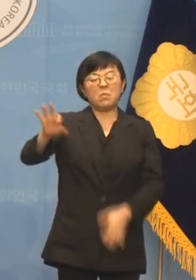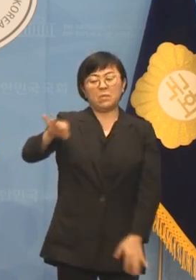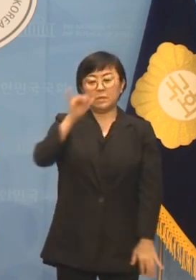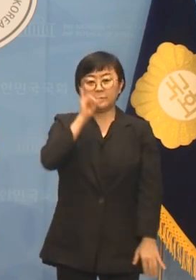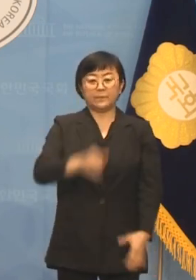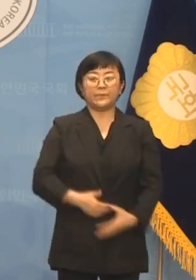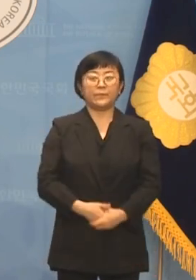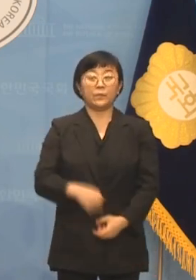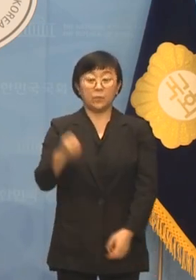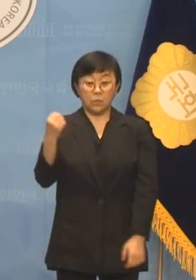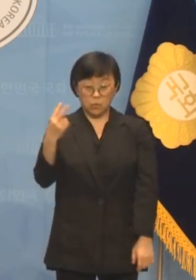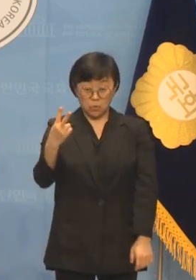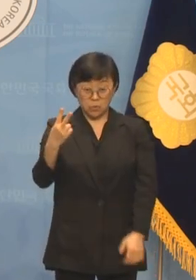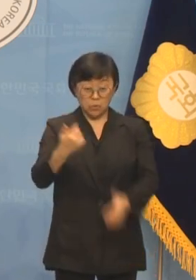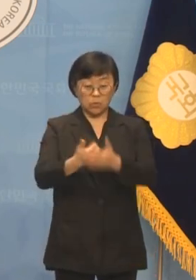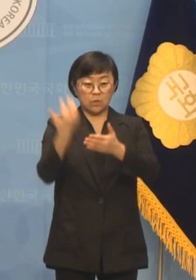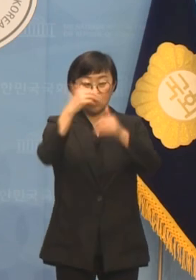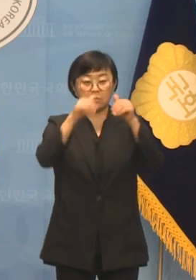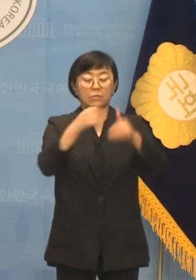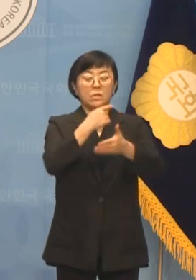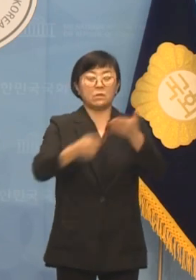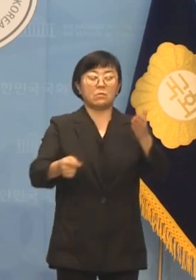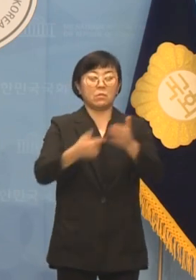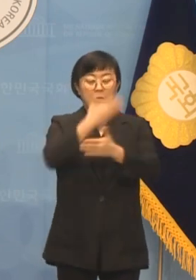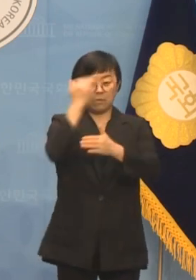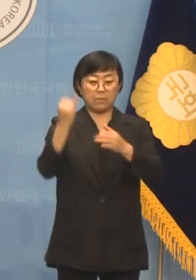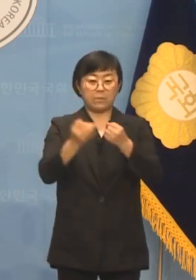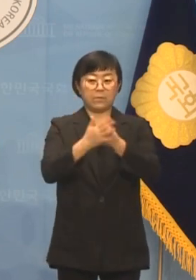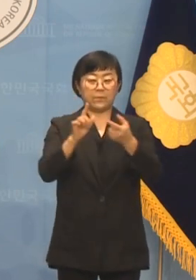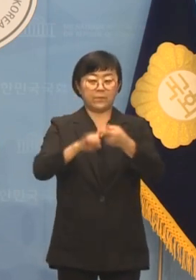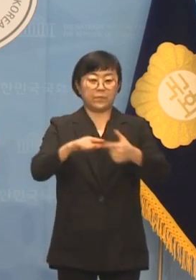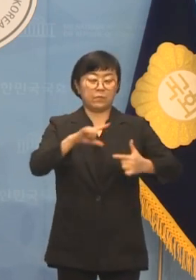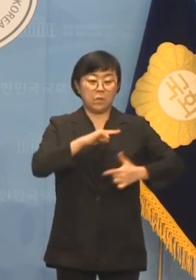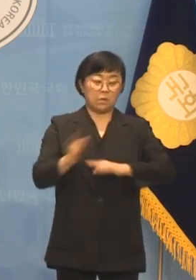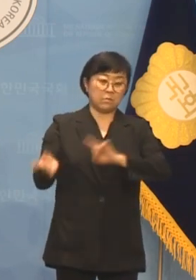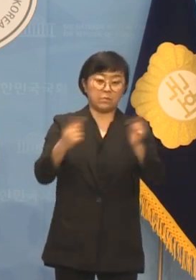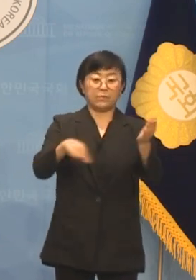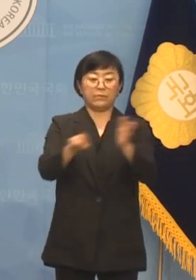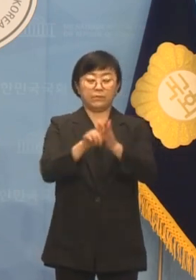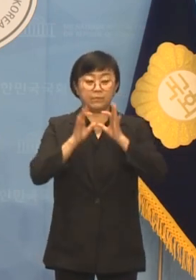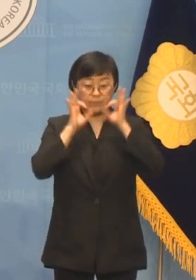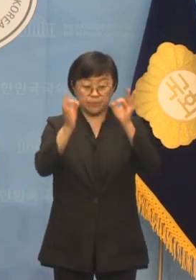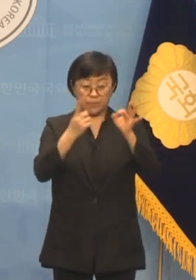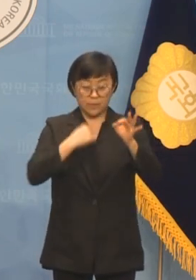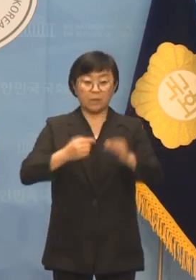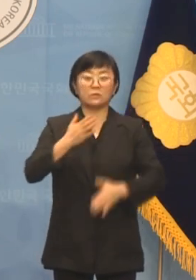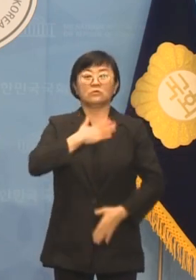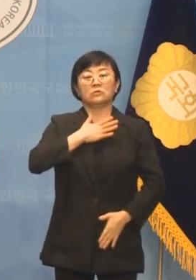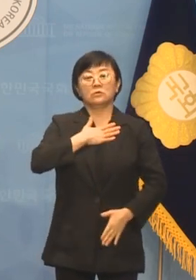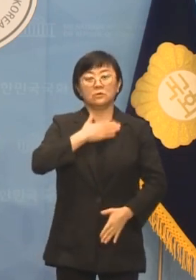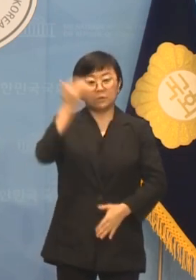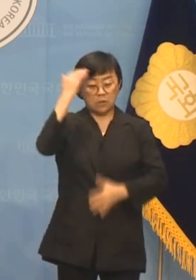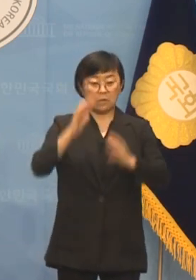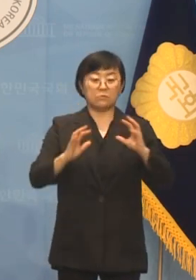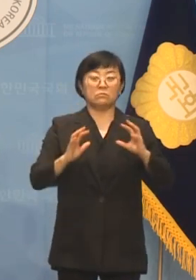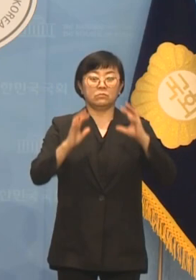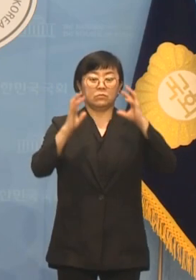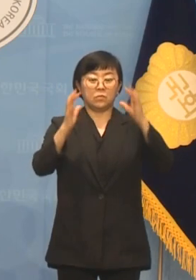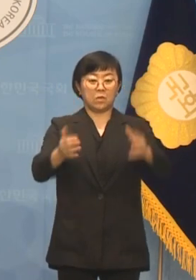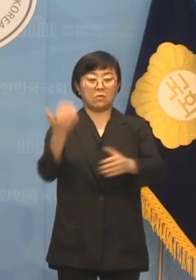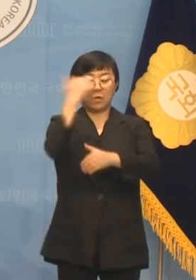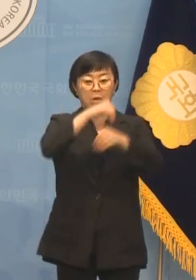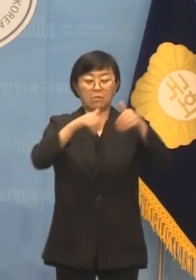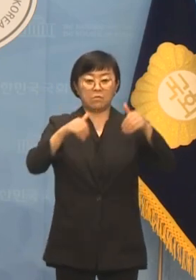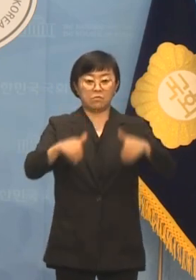폄훼하였습니다. 또한 위안부 피해 할머니들의 명예회복을 위해 노력했던 저를 대한민국의